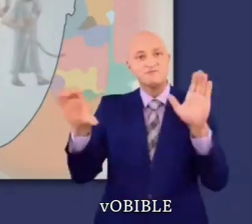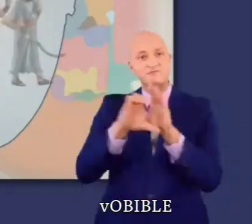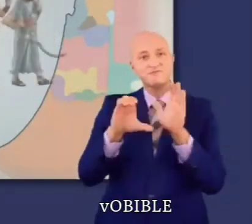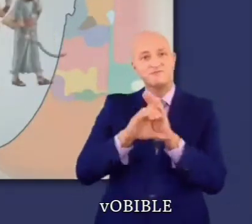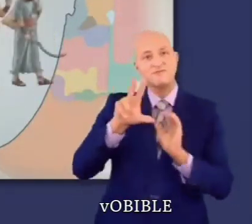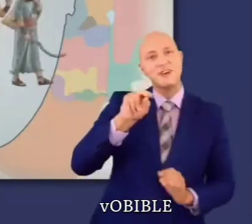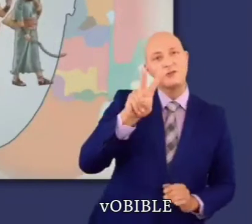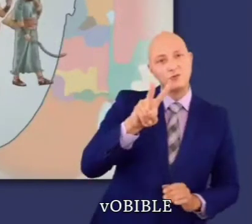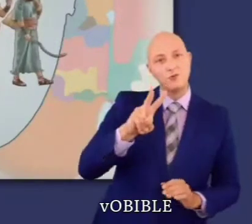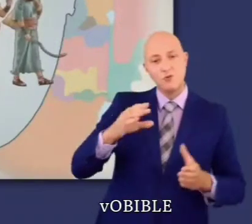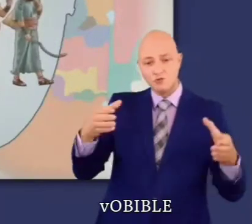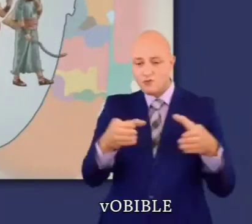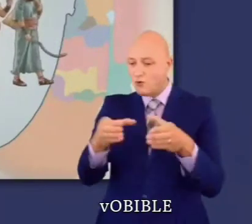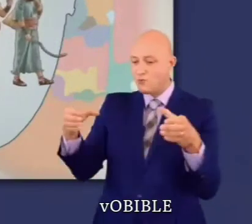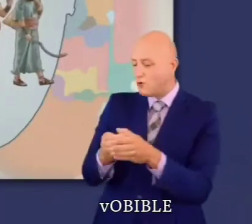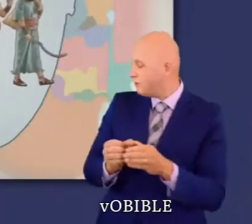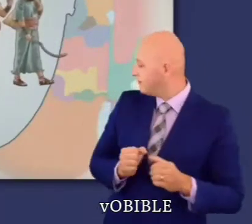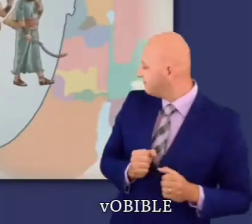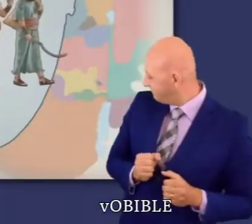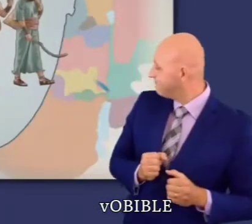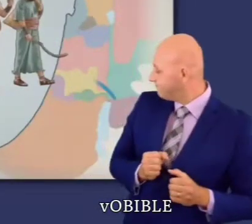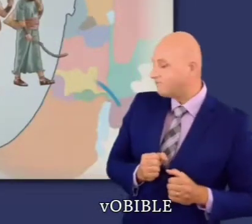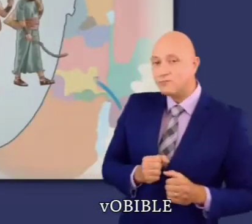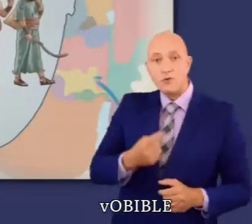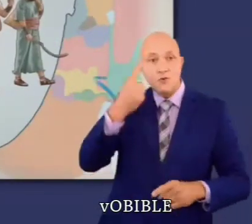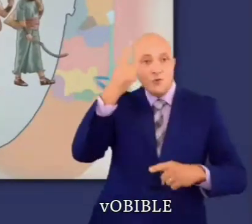pour qu'Israël puisse se venger de ses ennemis.